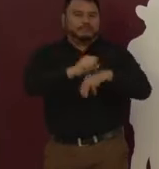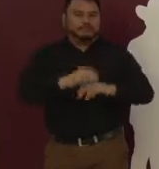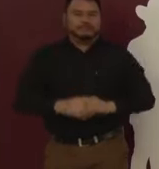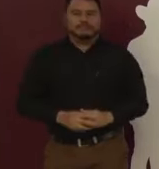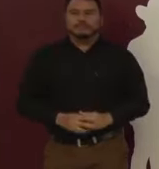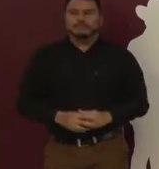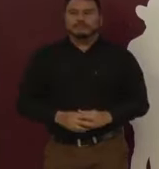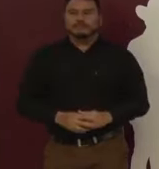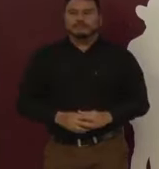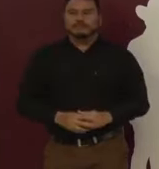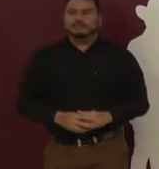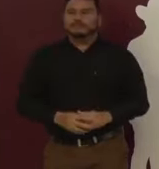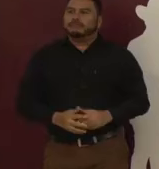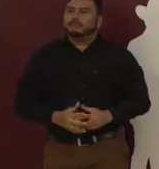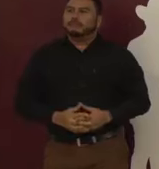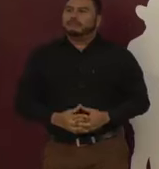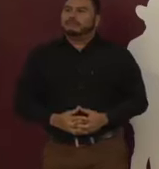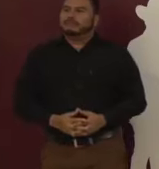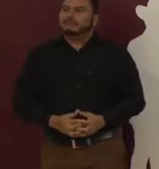semanas.